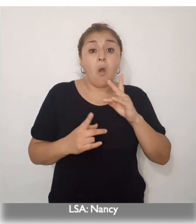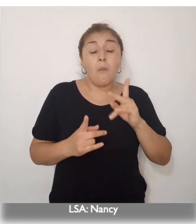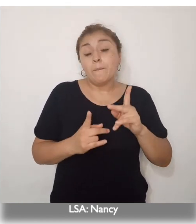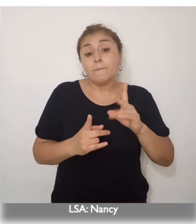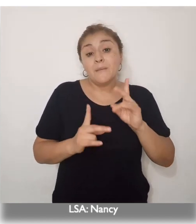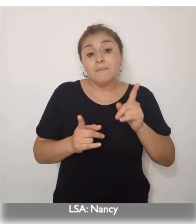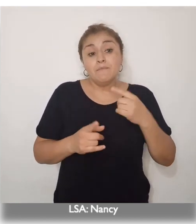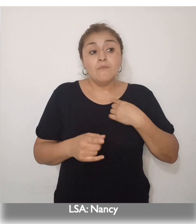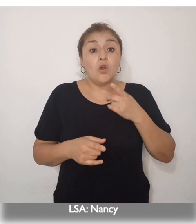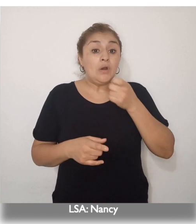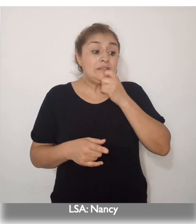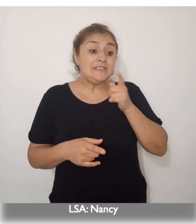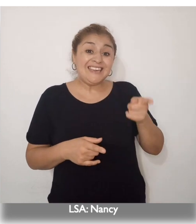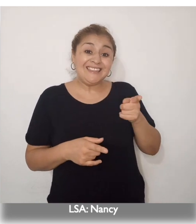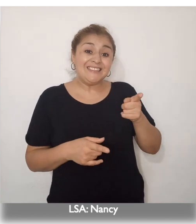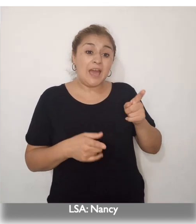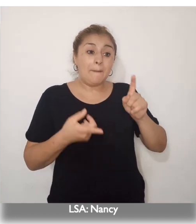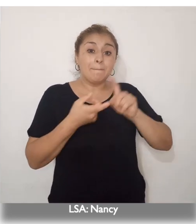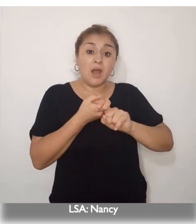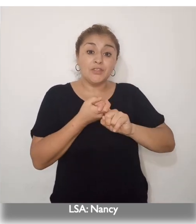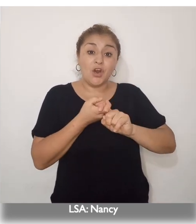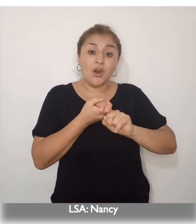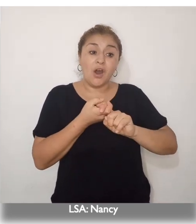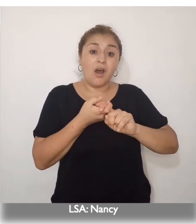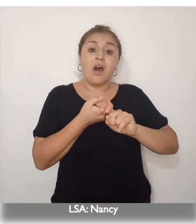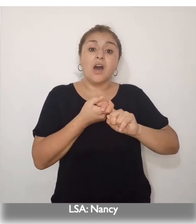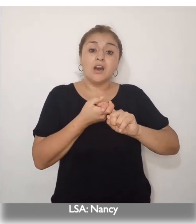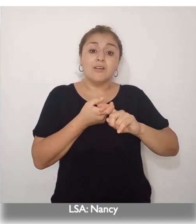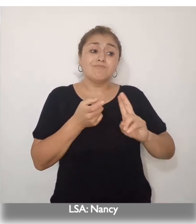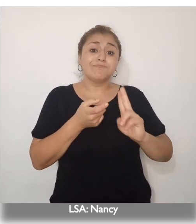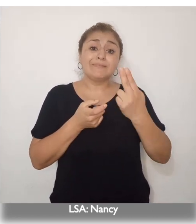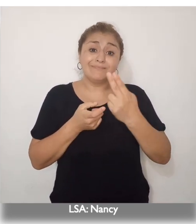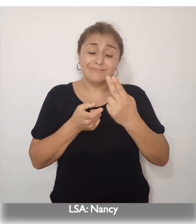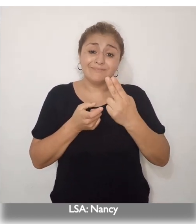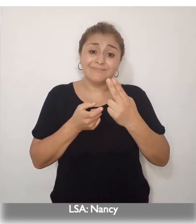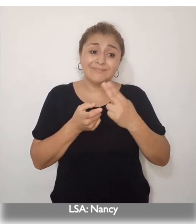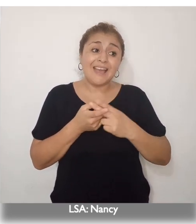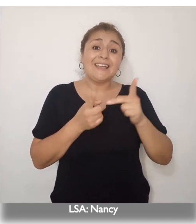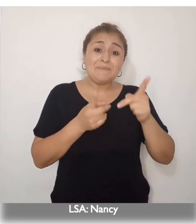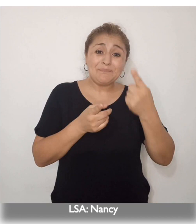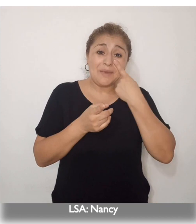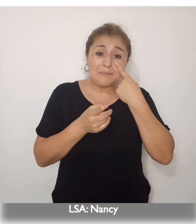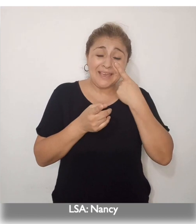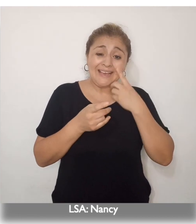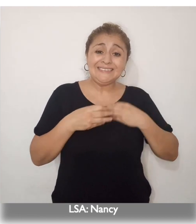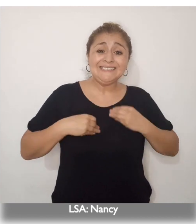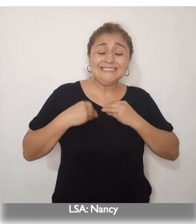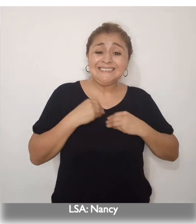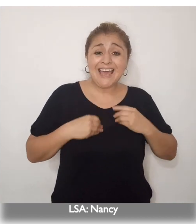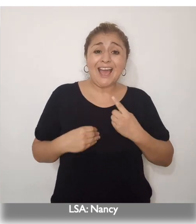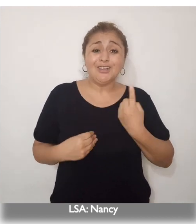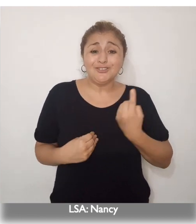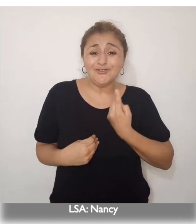y todo su entorno había comenzado a achicarse porque comenzaron a partir familiares amigos